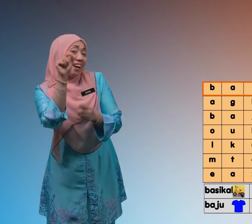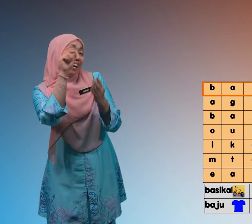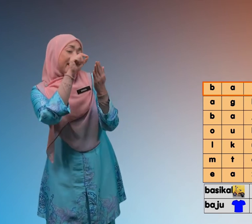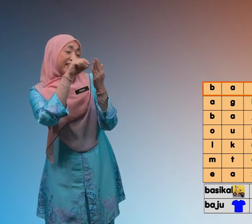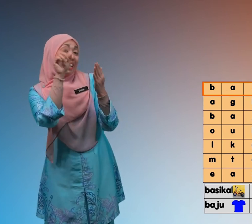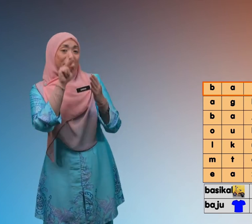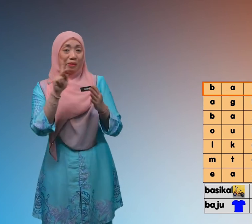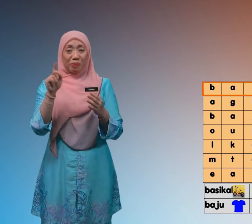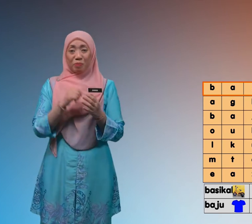Tandakan.